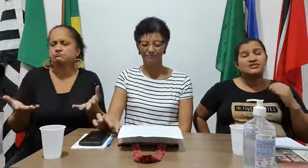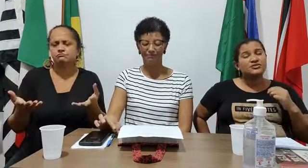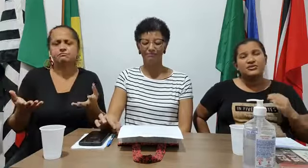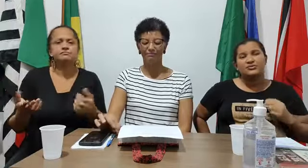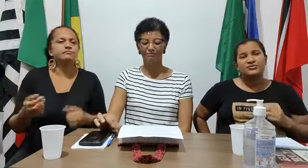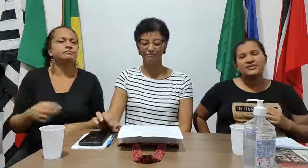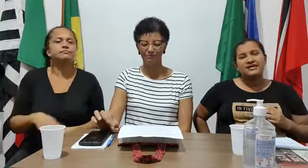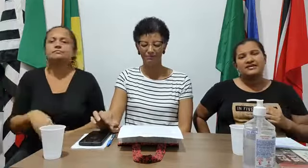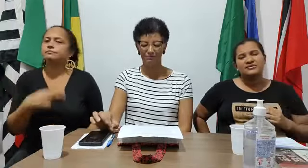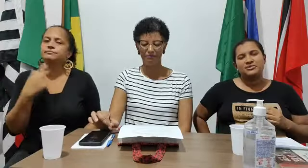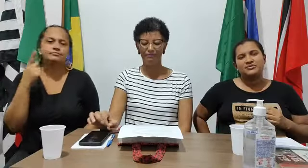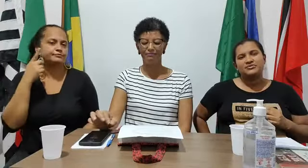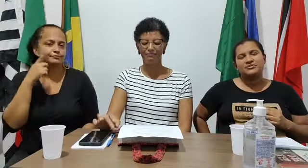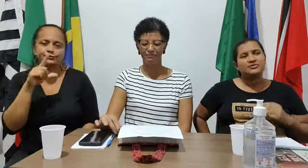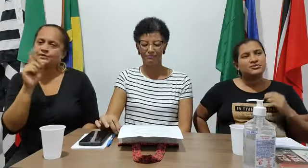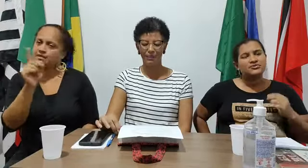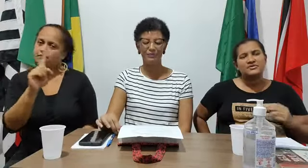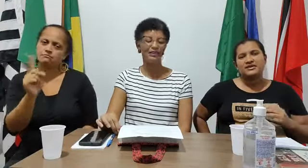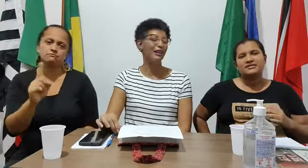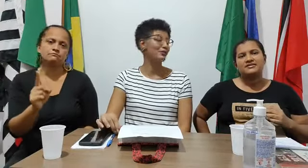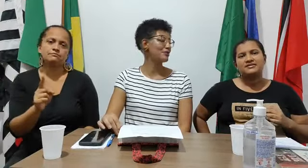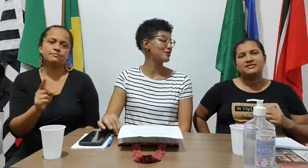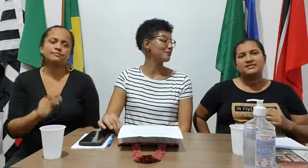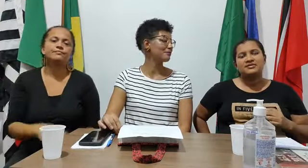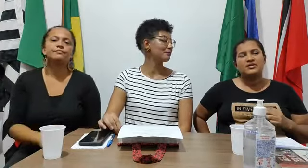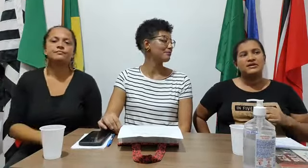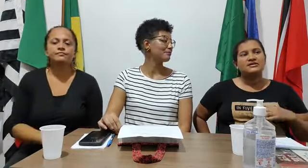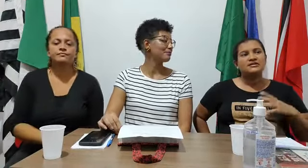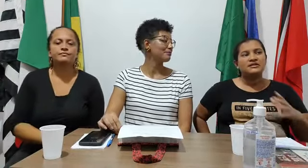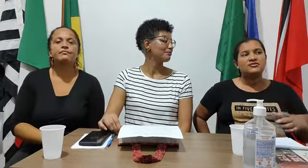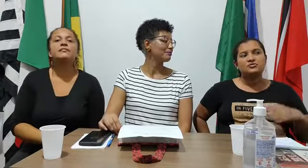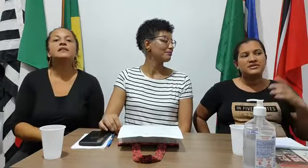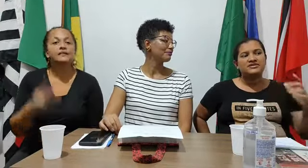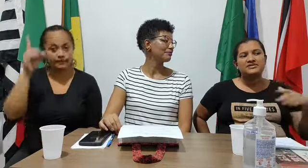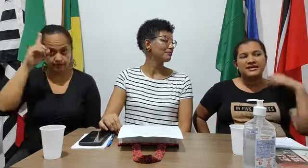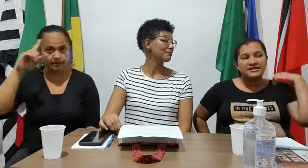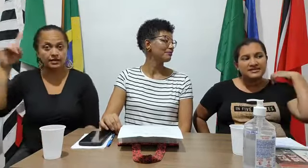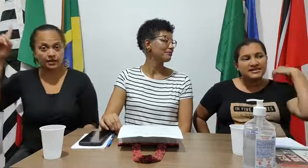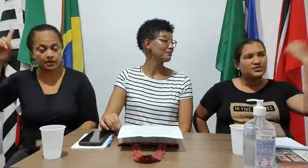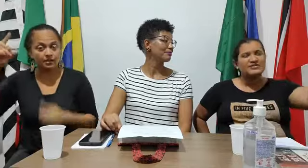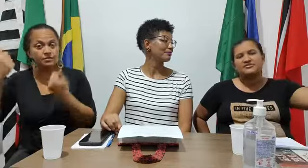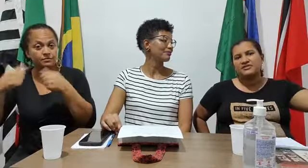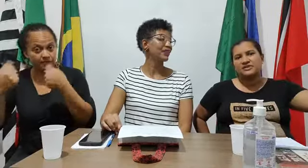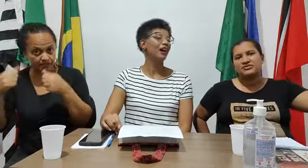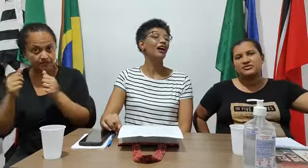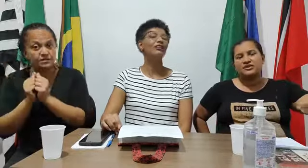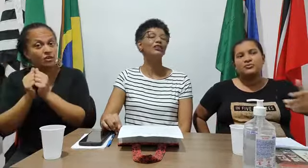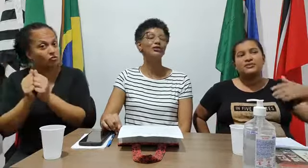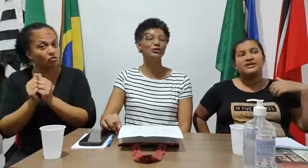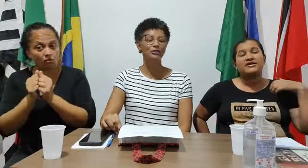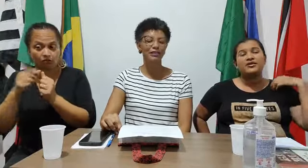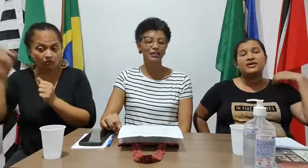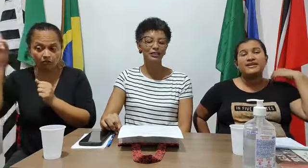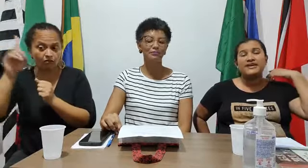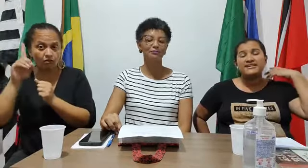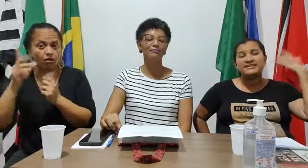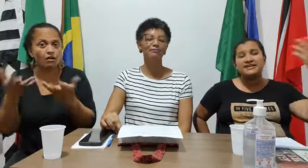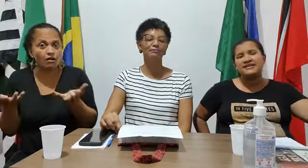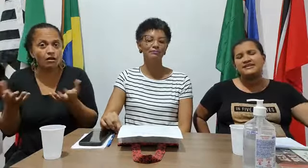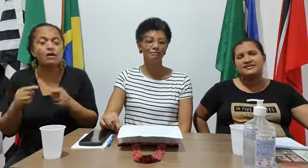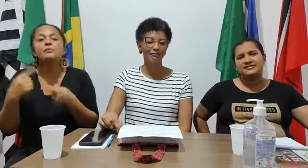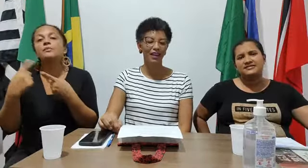E a gente não consegue, irmãos. Não consegue, entendeu? Deus precisa ir na nossa frente. Aleluia. Porque a glória